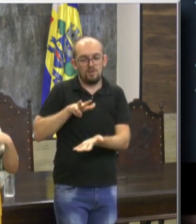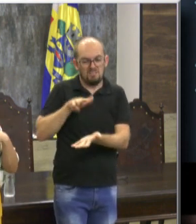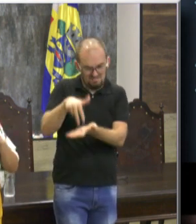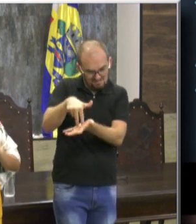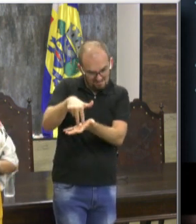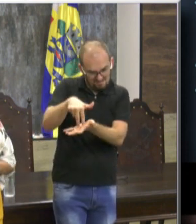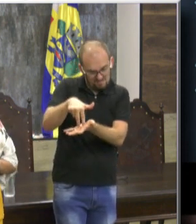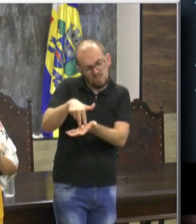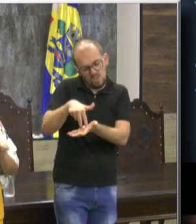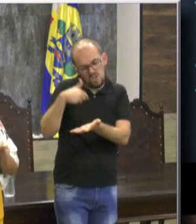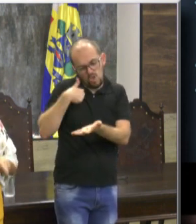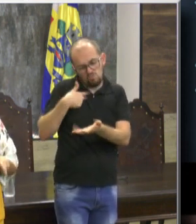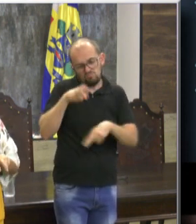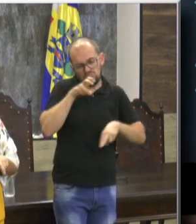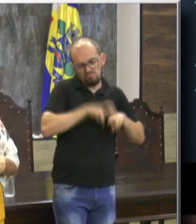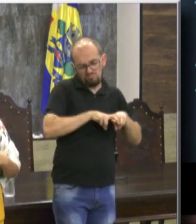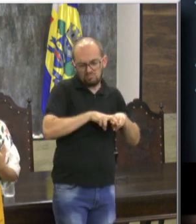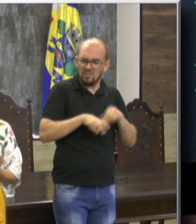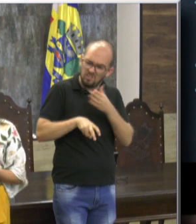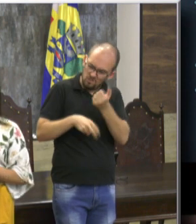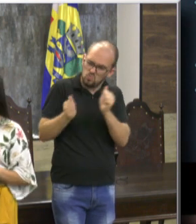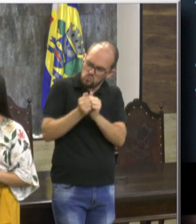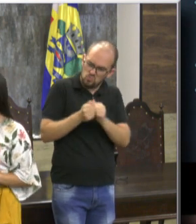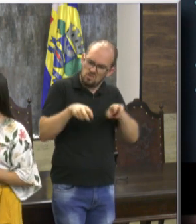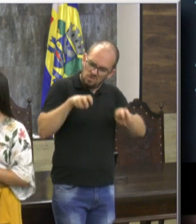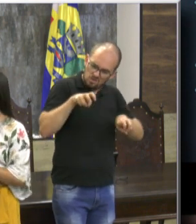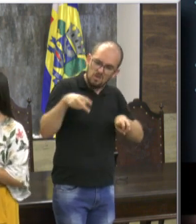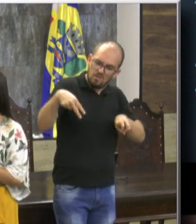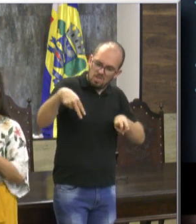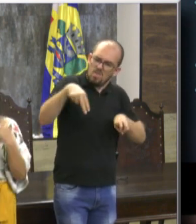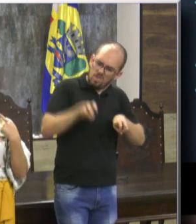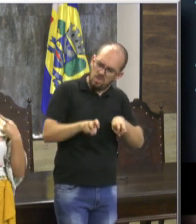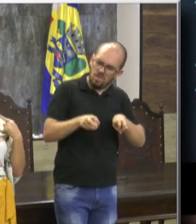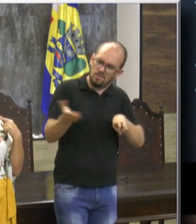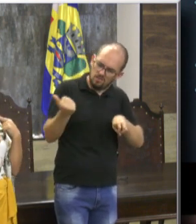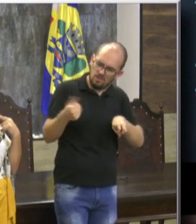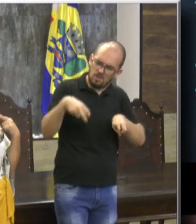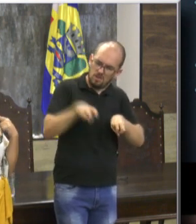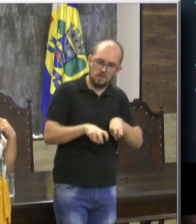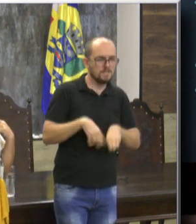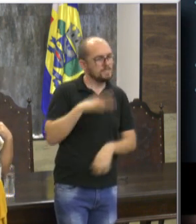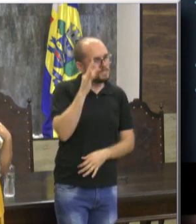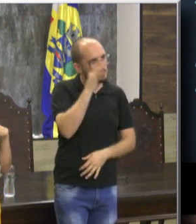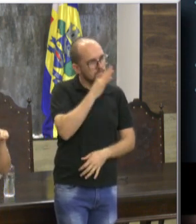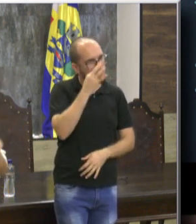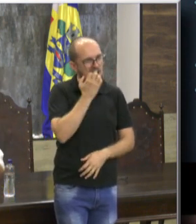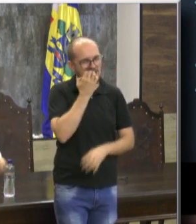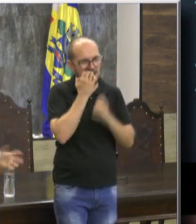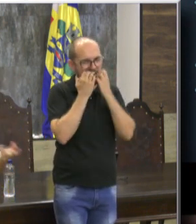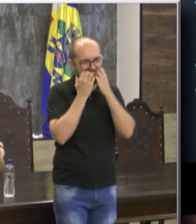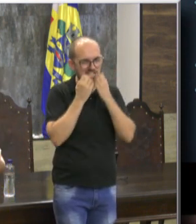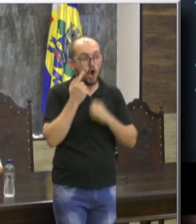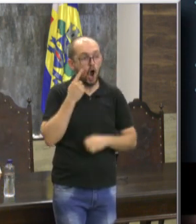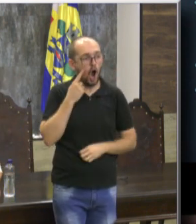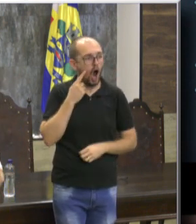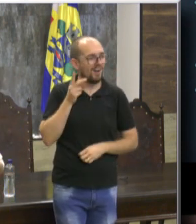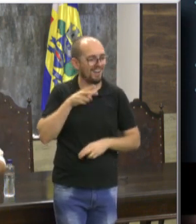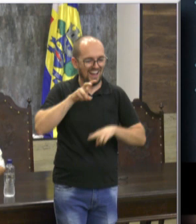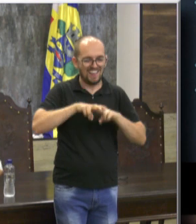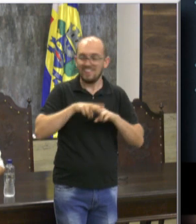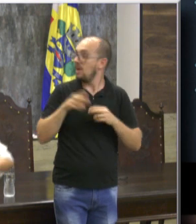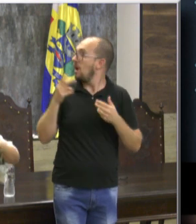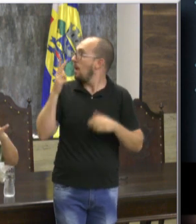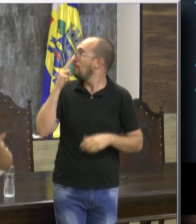Eu vou sentar. Senta também, mas ele nunca sentava. Está lá uma cadeira atrás dele, vocês podem ver, e eu sempre convidava, vem,